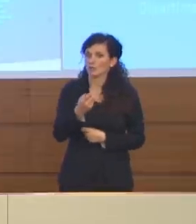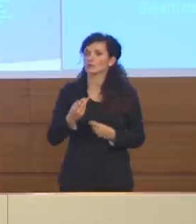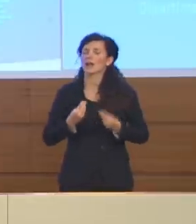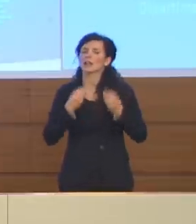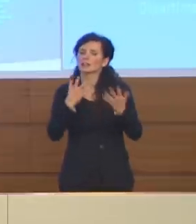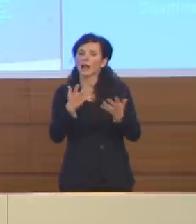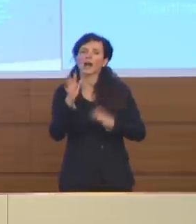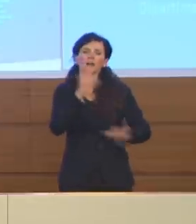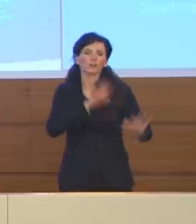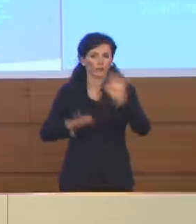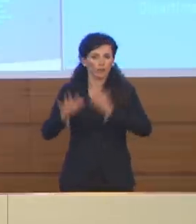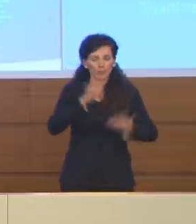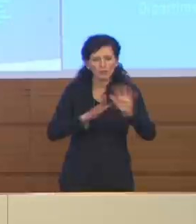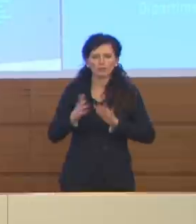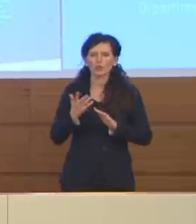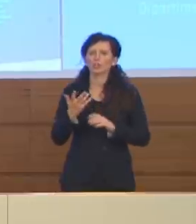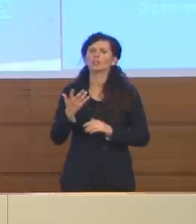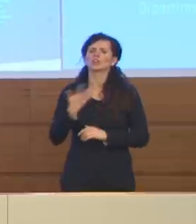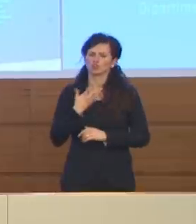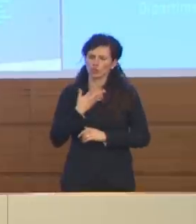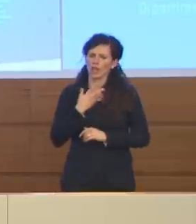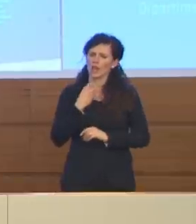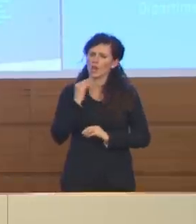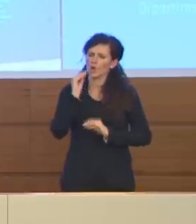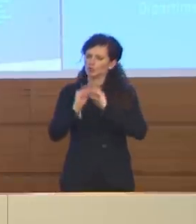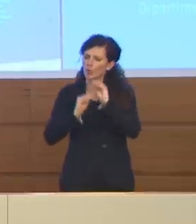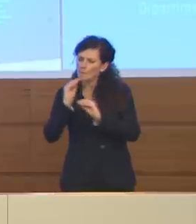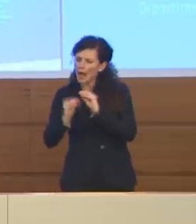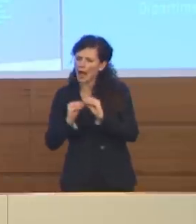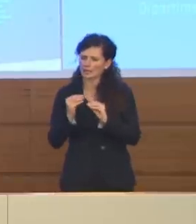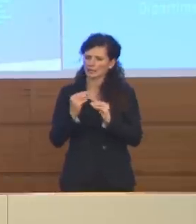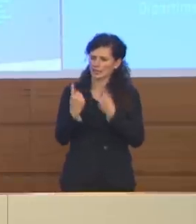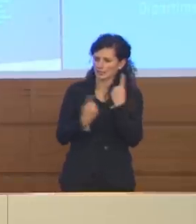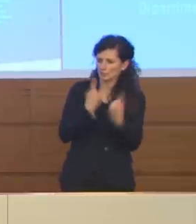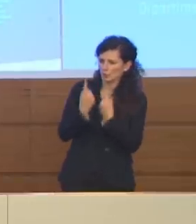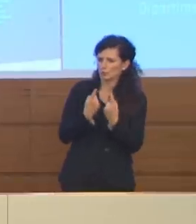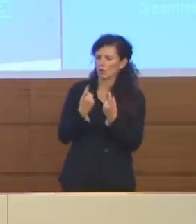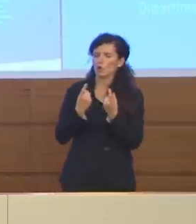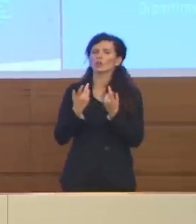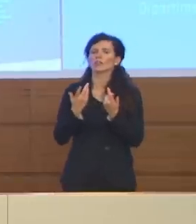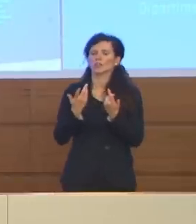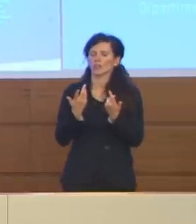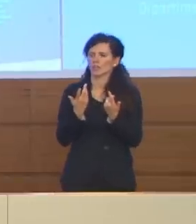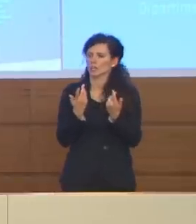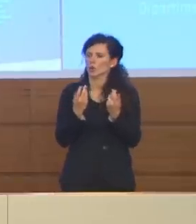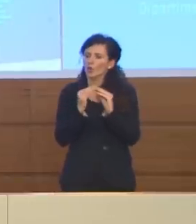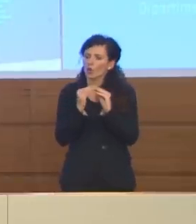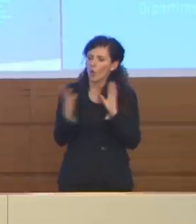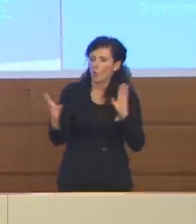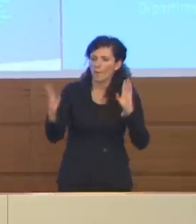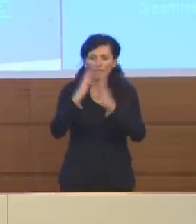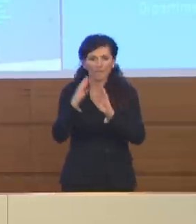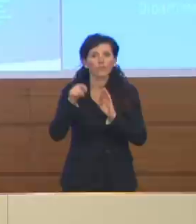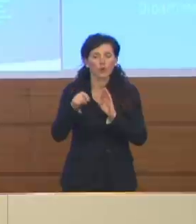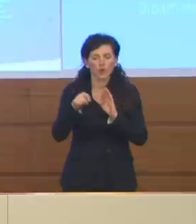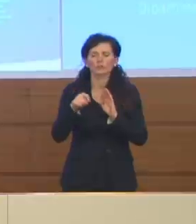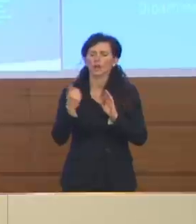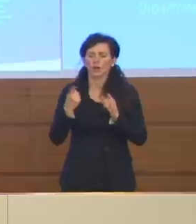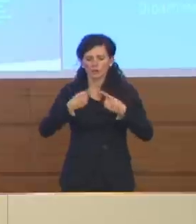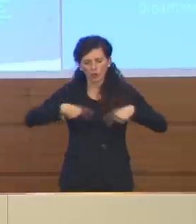rispetto acquisiti che riceviamo dall'interlocuzione con